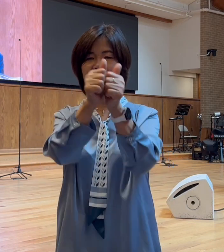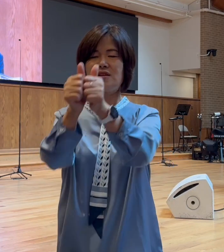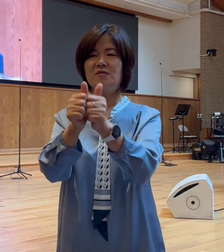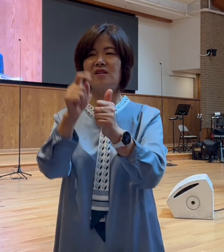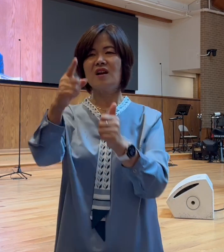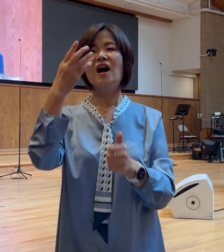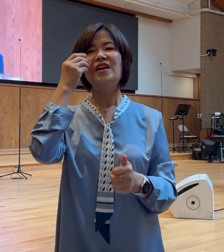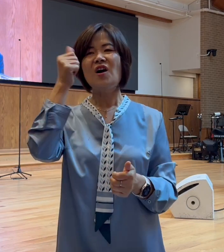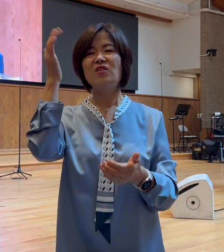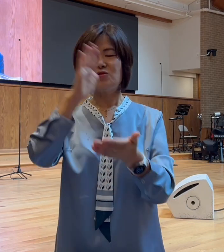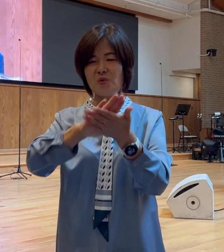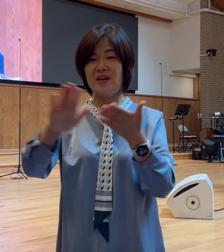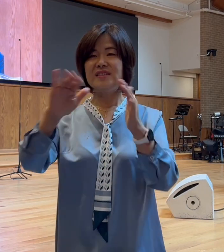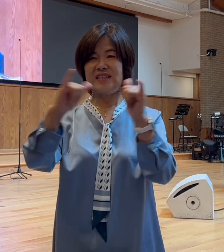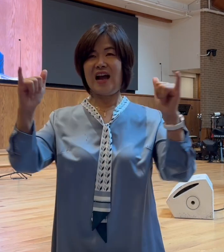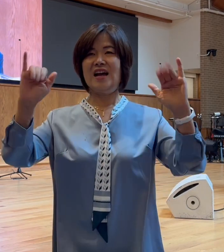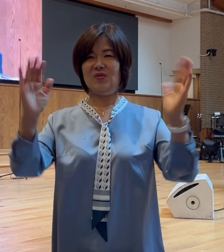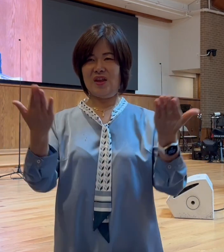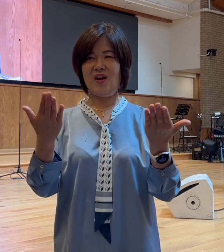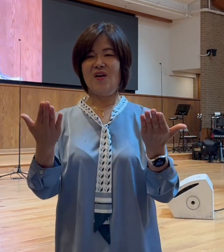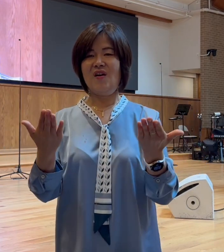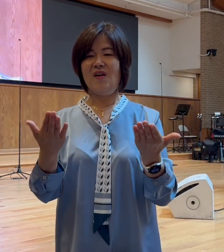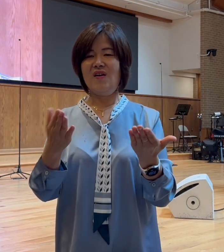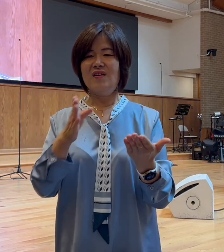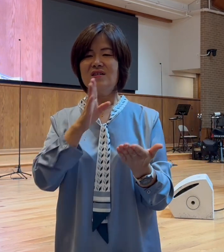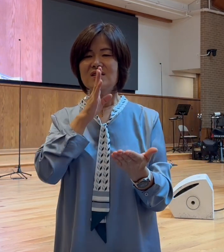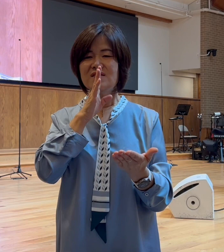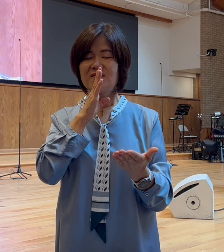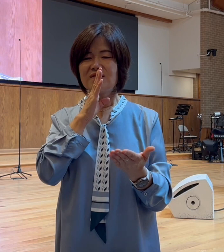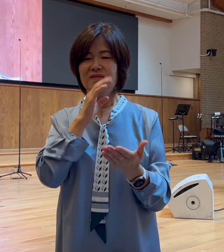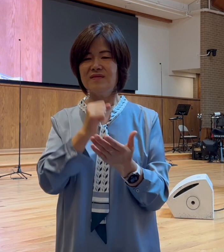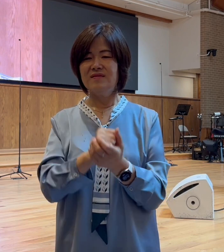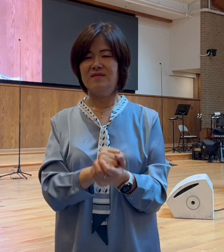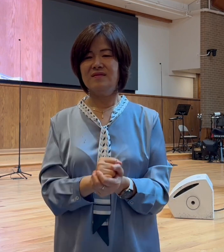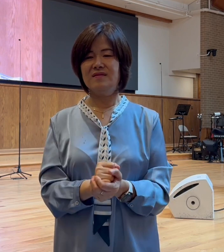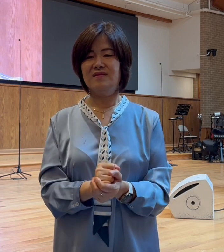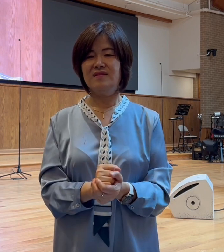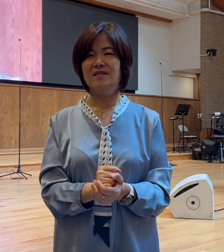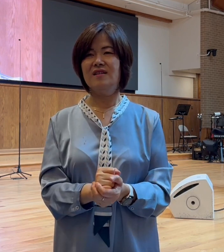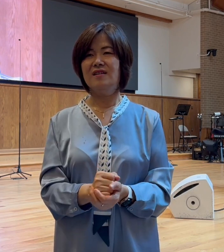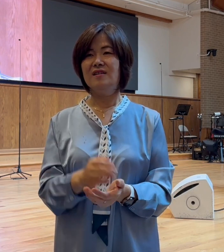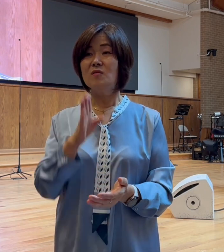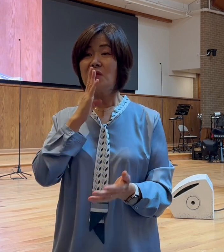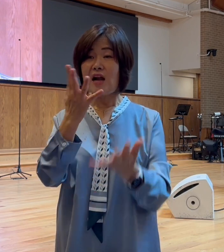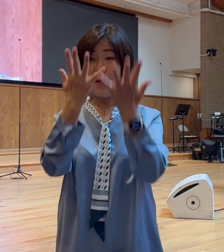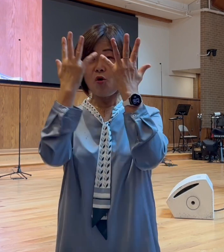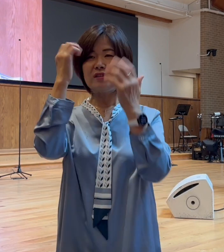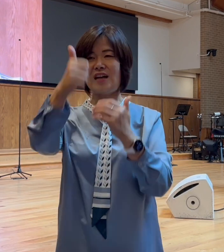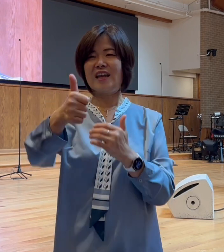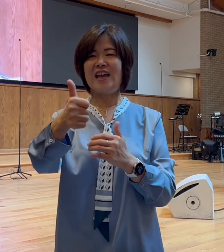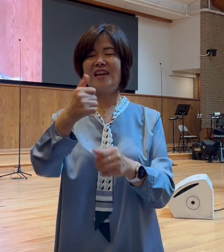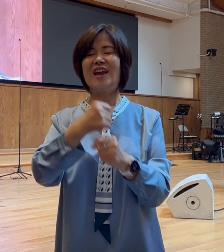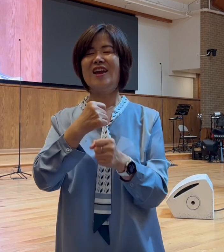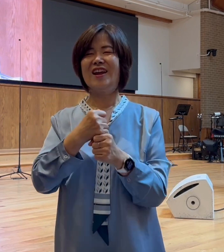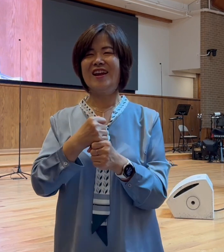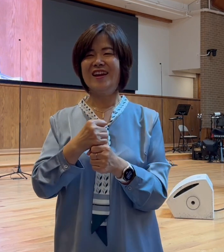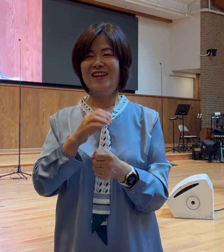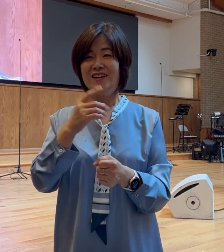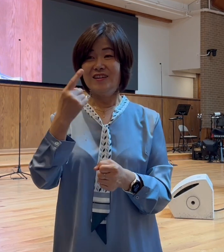그가 형통한 자가 되어 전옥의 눈에 들었으니. 아니 얼어죽고 죄송합니다 표현이 약간